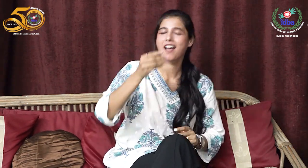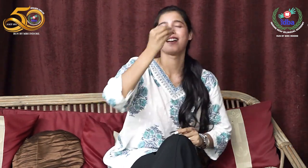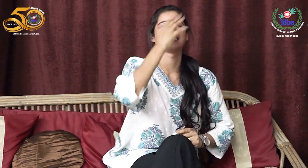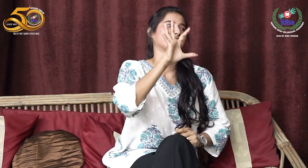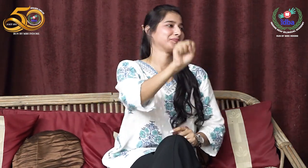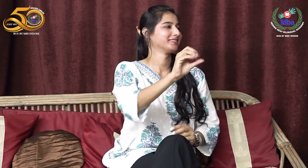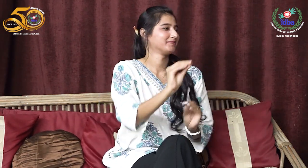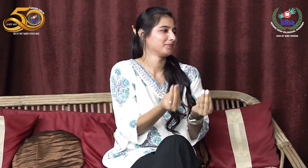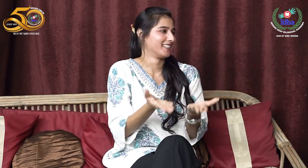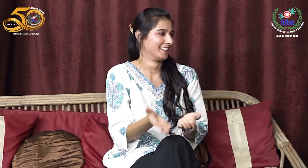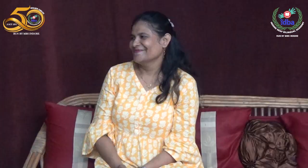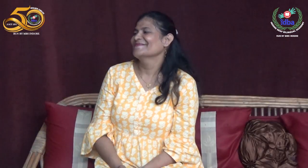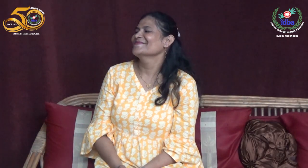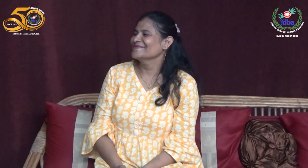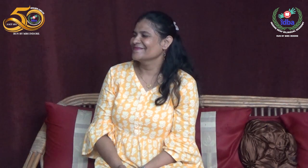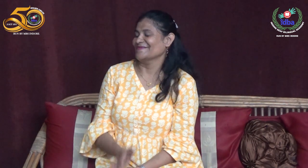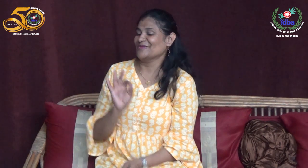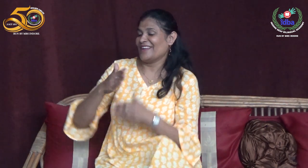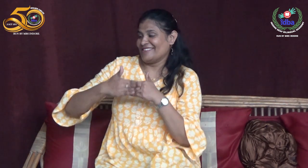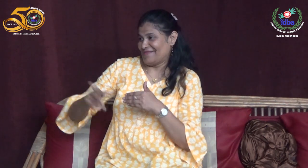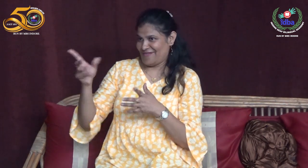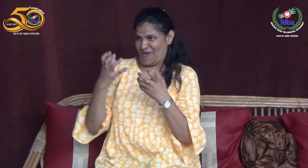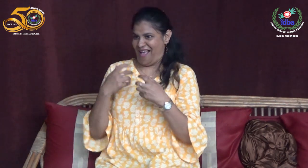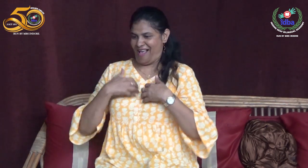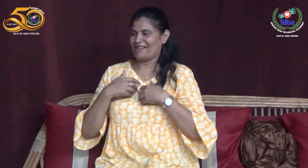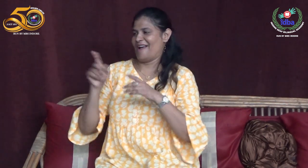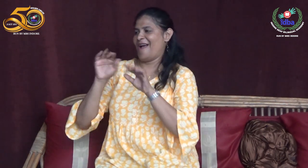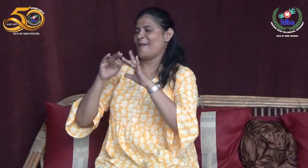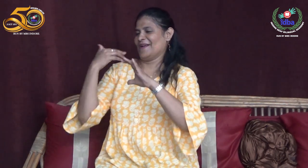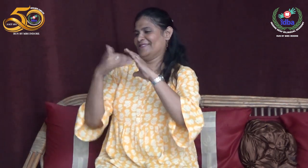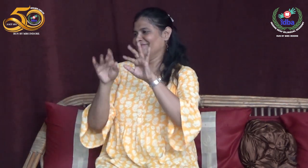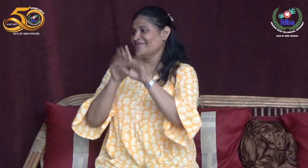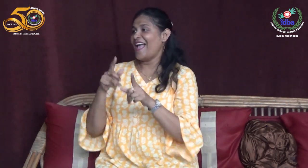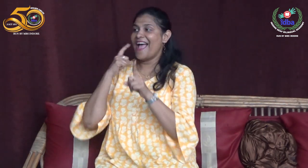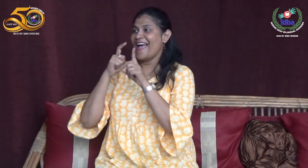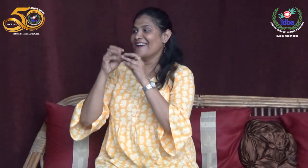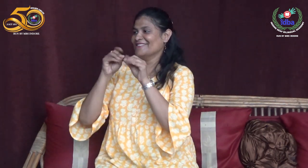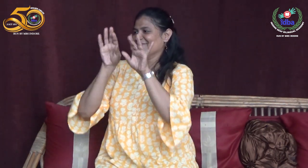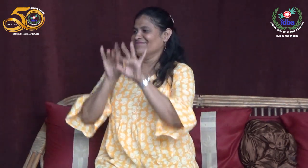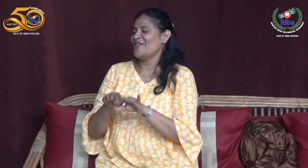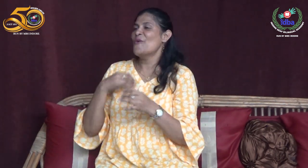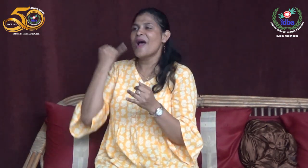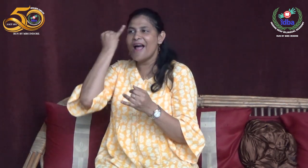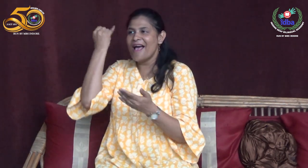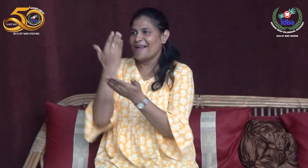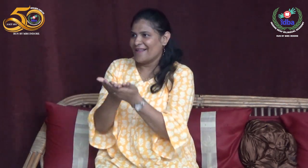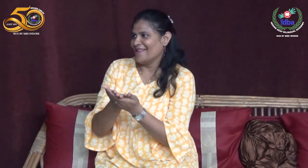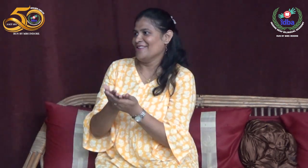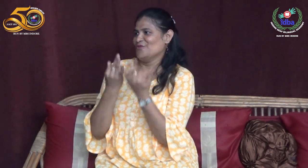पर है, थोड़ा, ताकि ढूंढना ईजी हो जाए स्कूल के लिए, ऐसा मैं चाह रही हूँ। जी, आपका आइडिया जो है हम पक्का जो है मेल करेंगे,